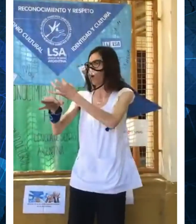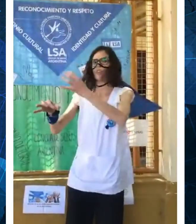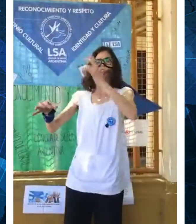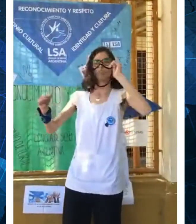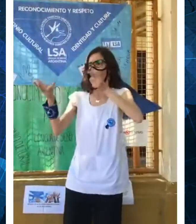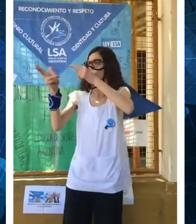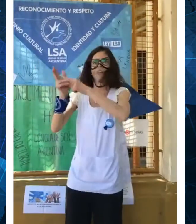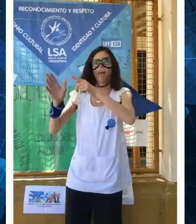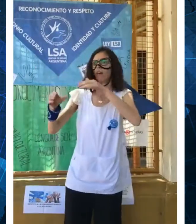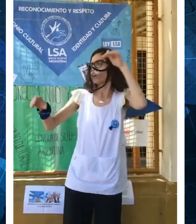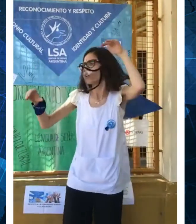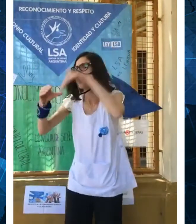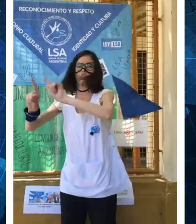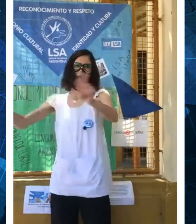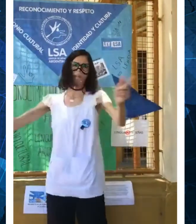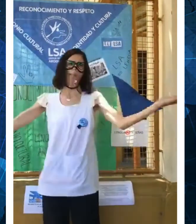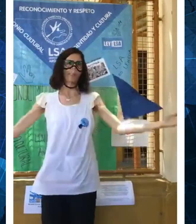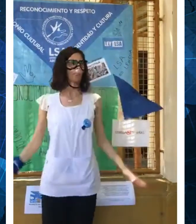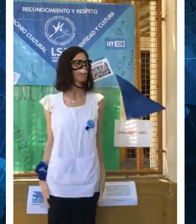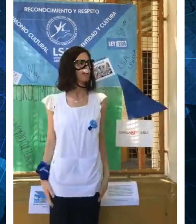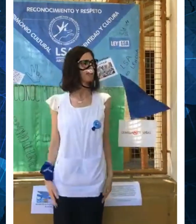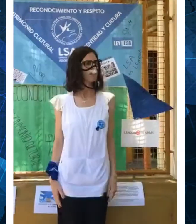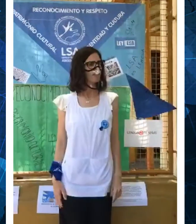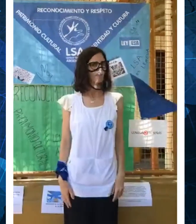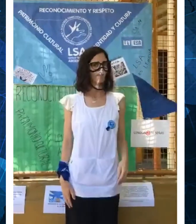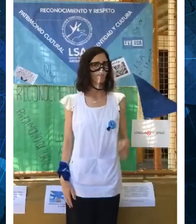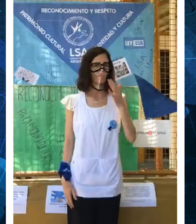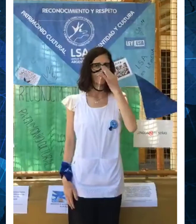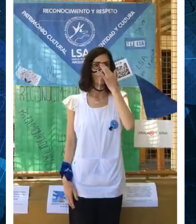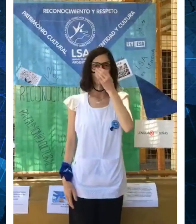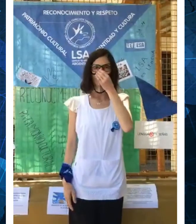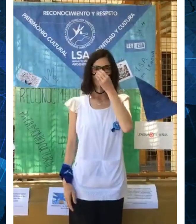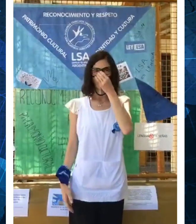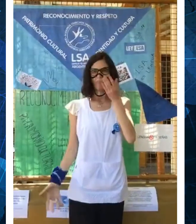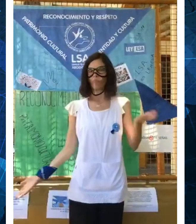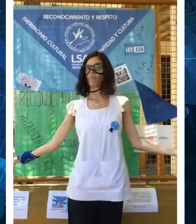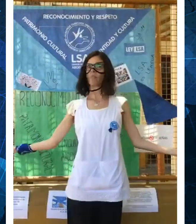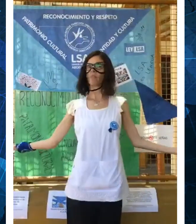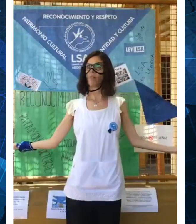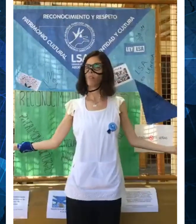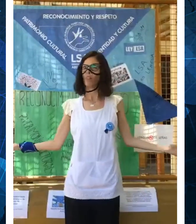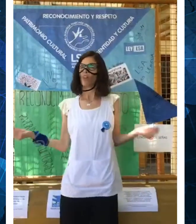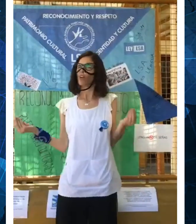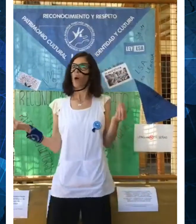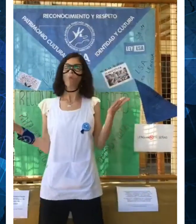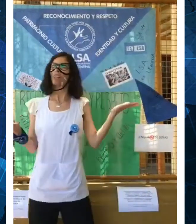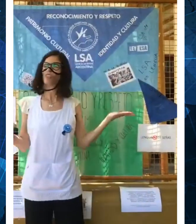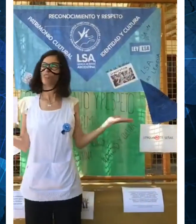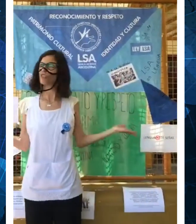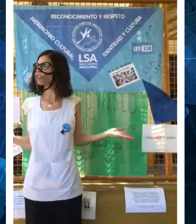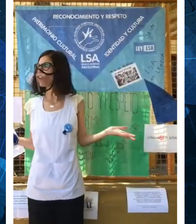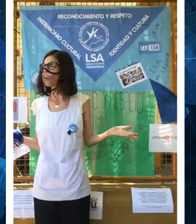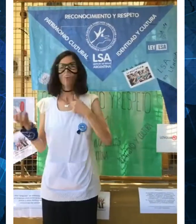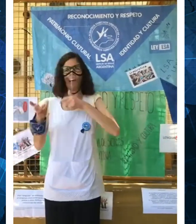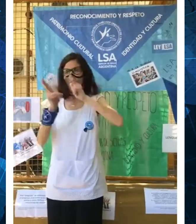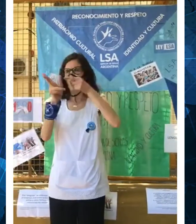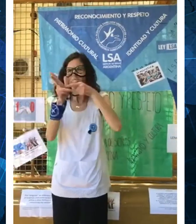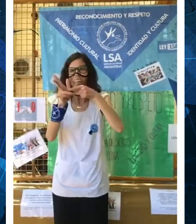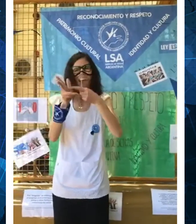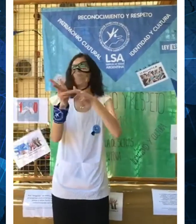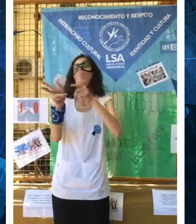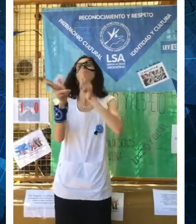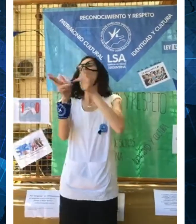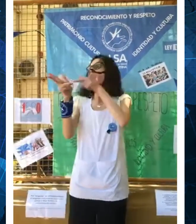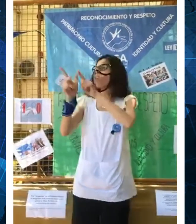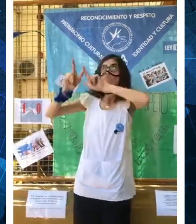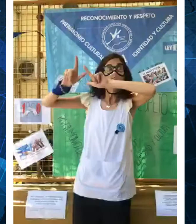respetar ese espacio. Lo mismo en relación a la comunidad de personas sordas y su educación, no se puede meter un profesional de la medicina. ¿Cómo puede